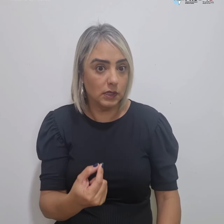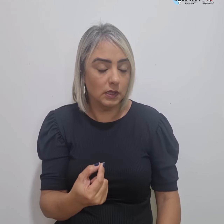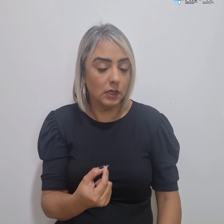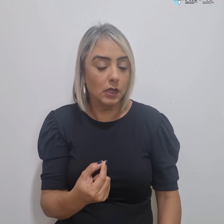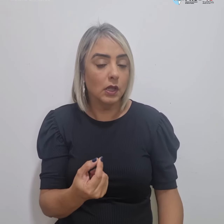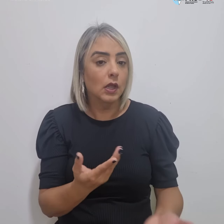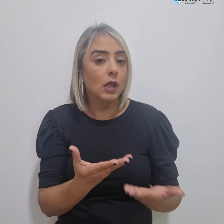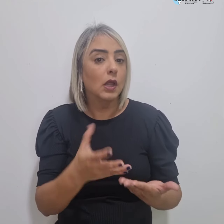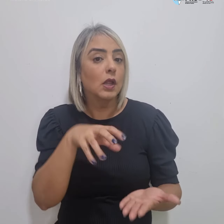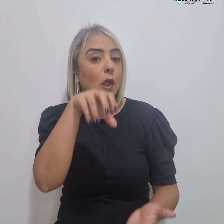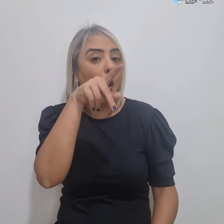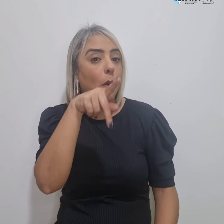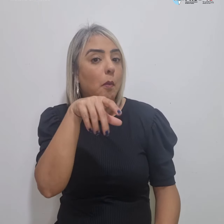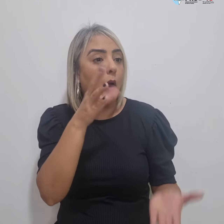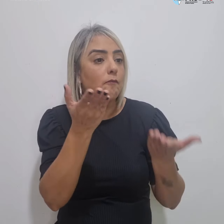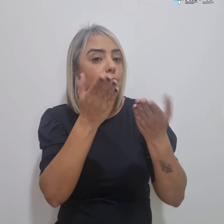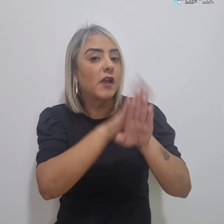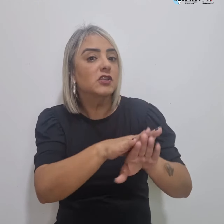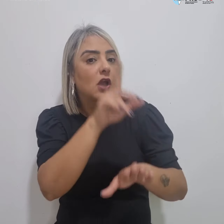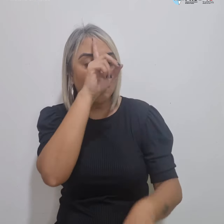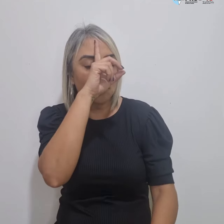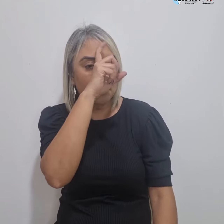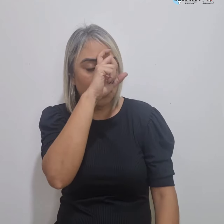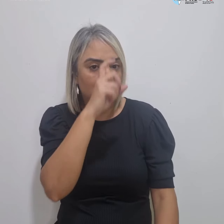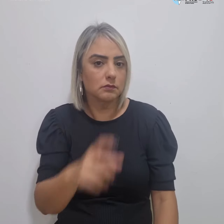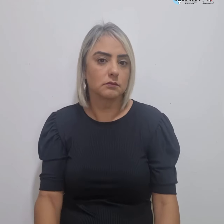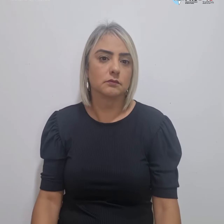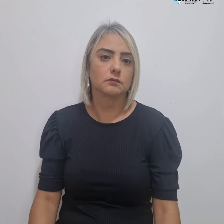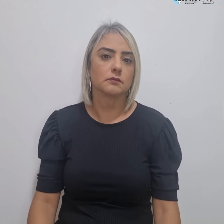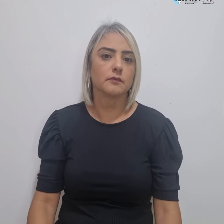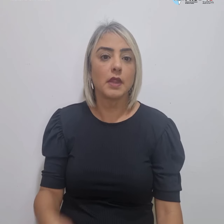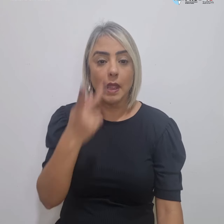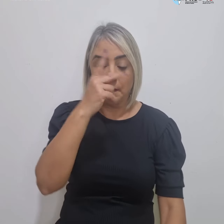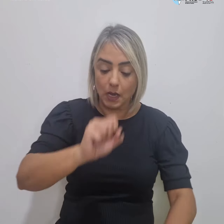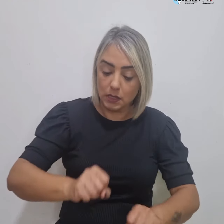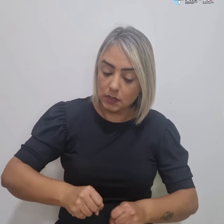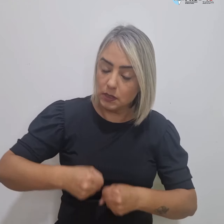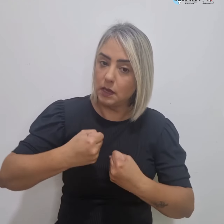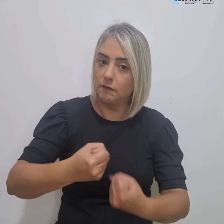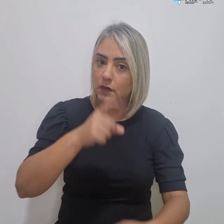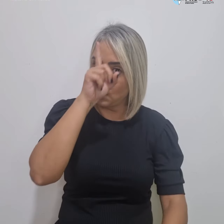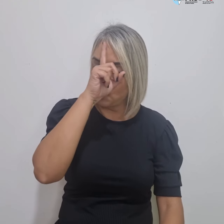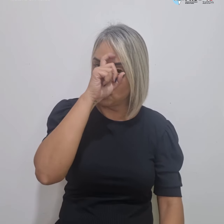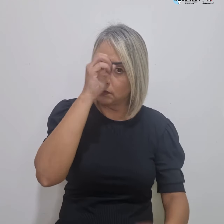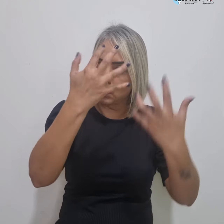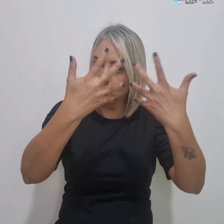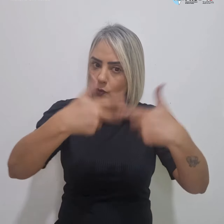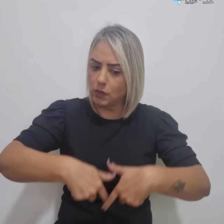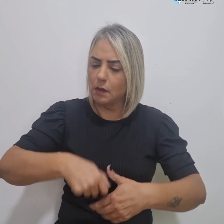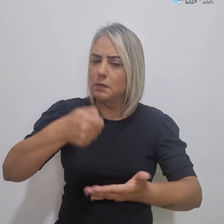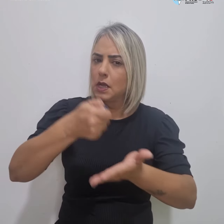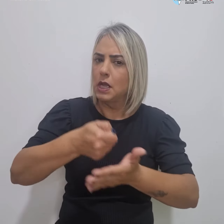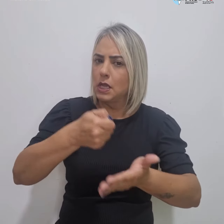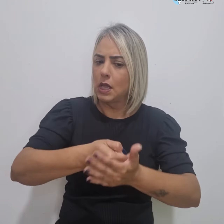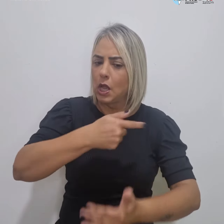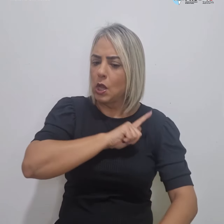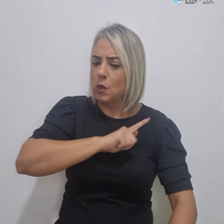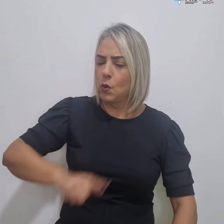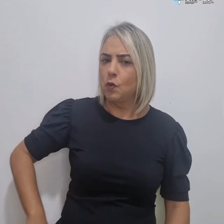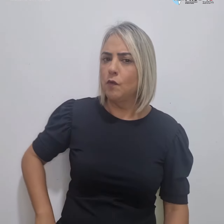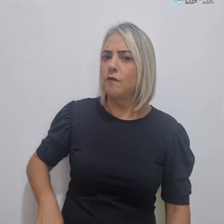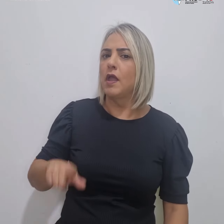pronto-socorro terá que fechar as portas. Para defender o hospital e exigir que o GDF